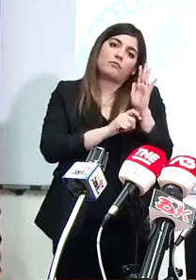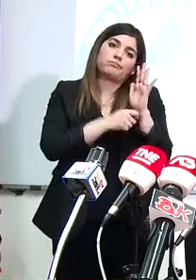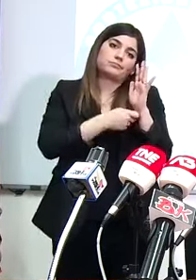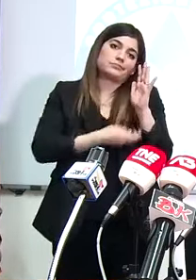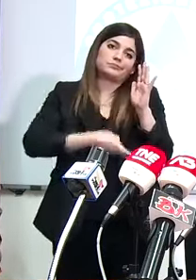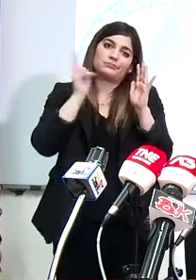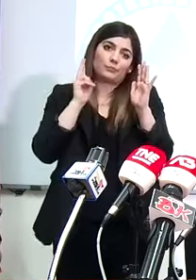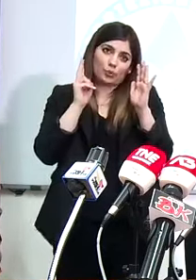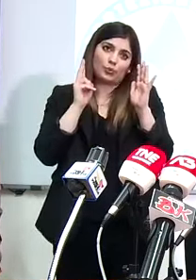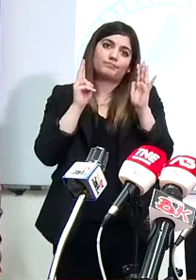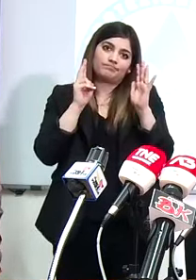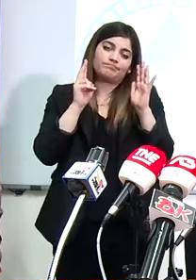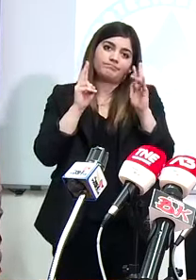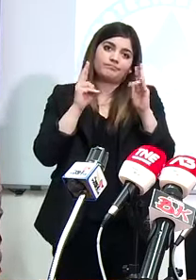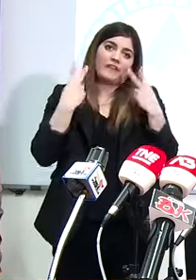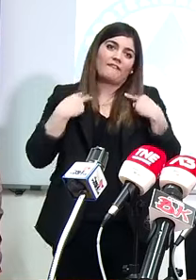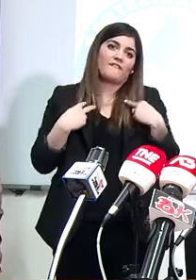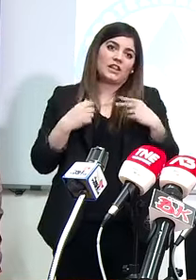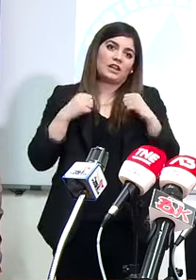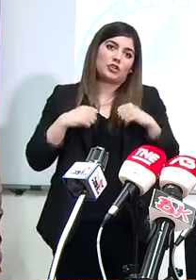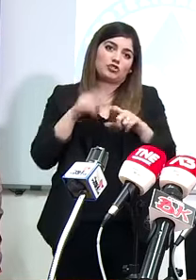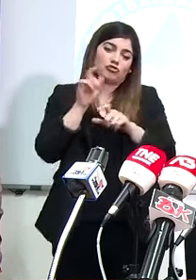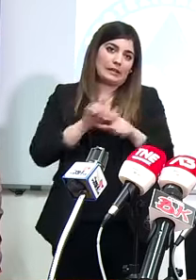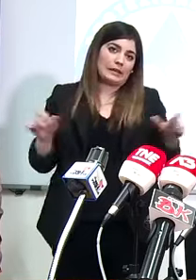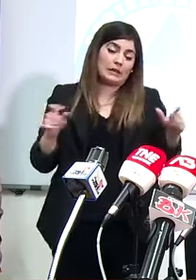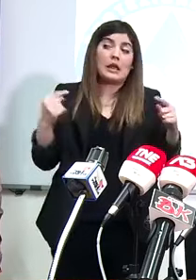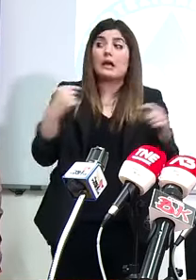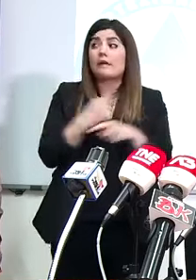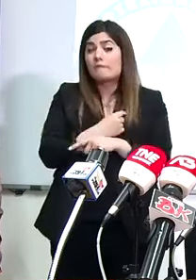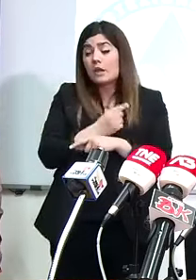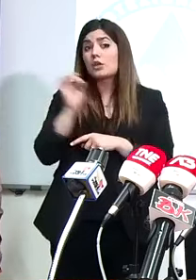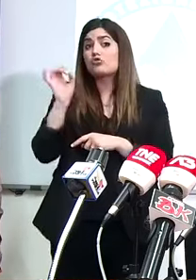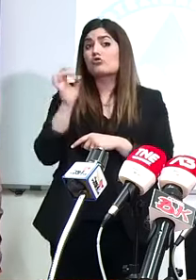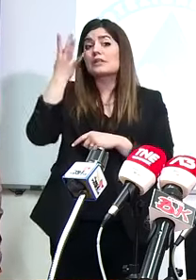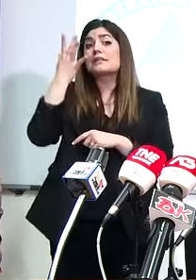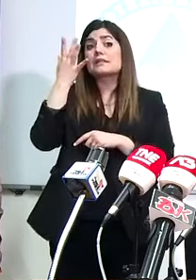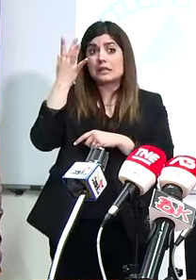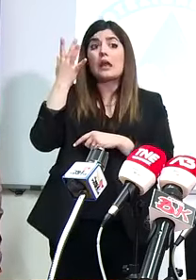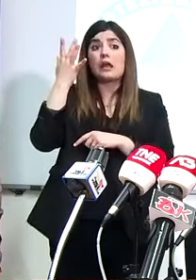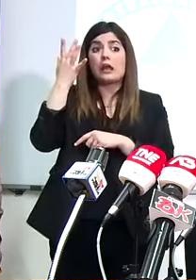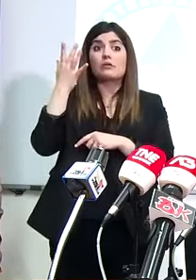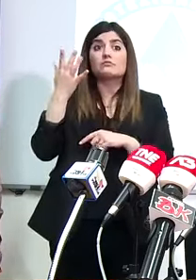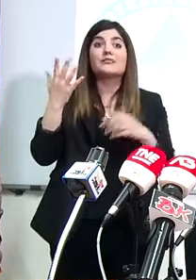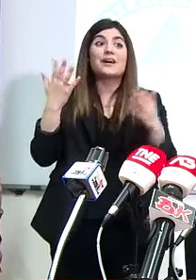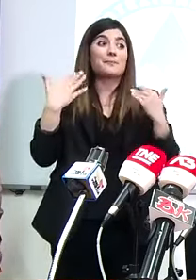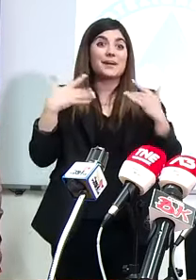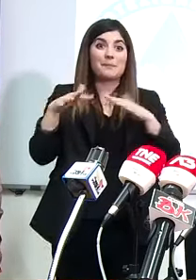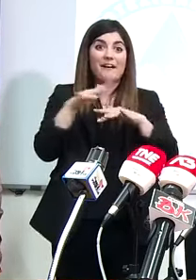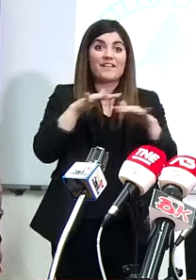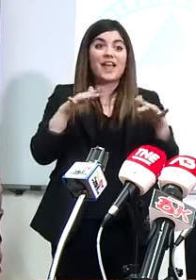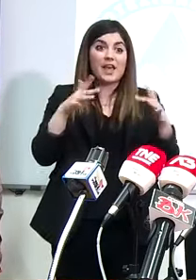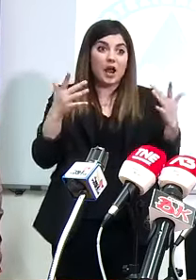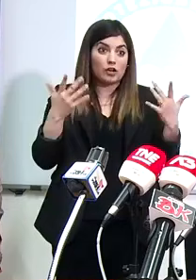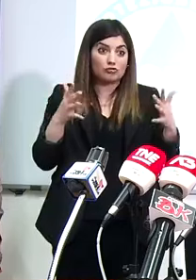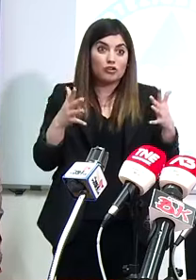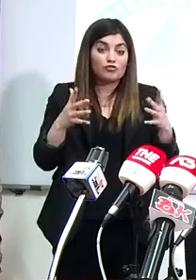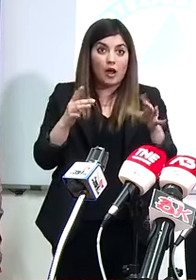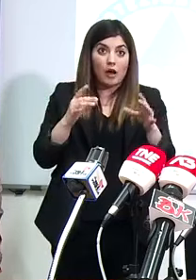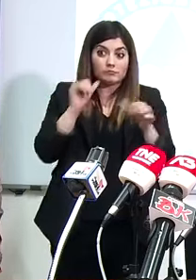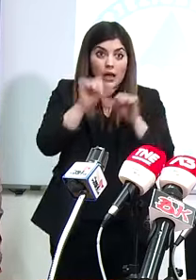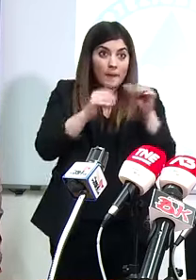per la vita di noi cittadini se invece ci permetterà di di pensare già alla prima vera è un'altra roba bisogna vedere cosa accadrà